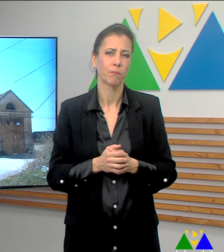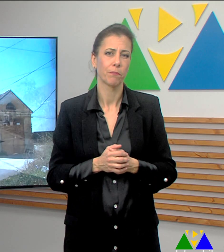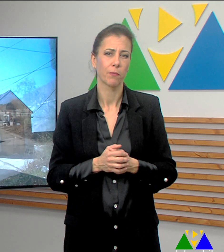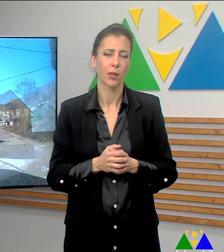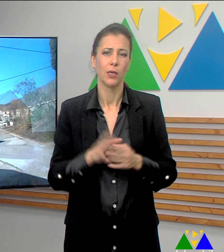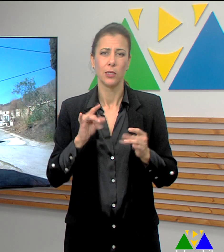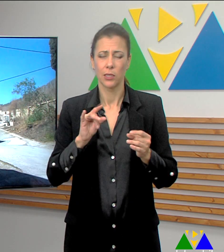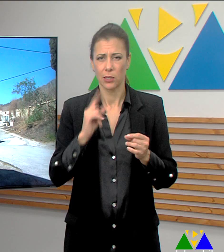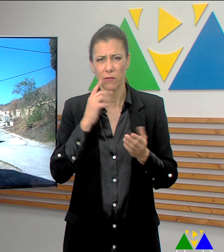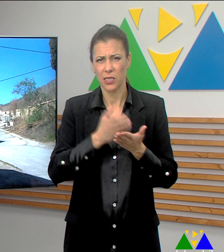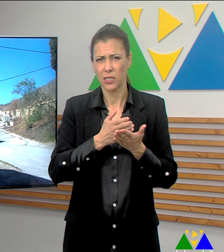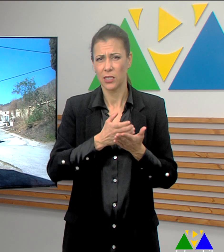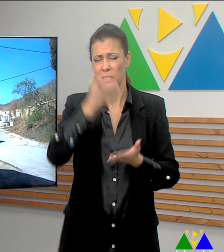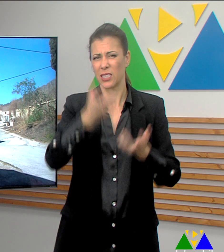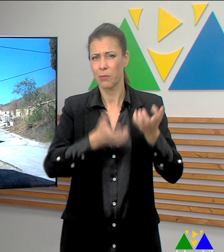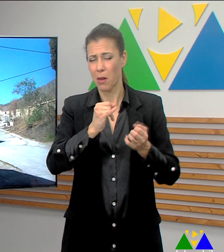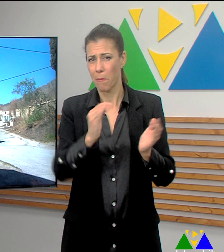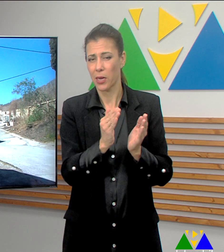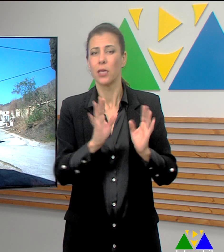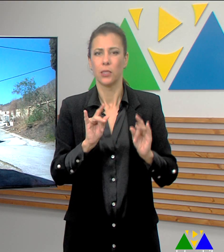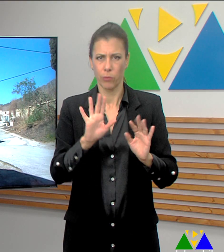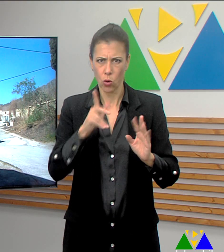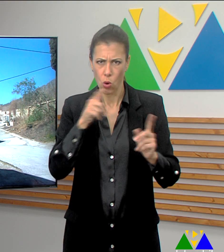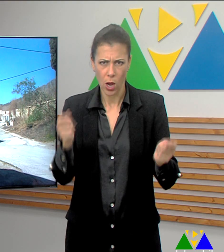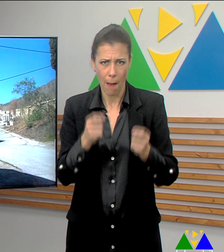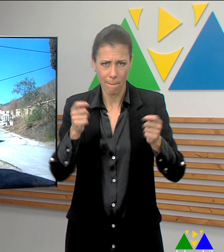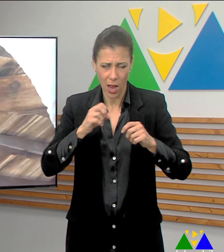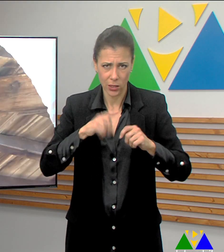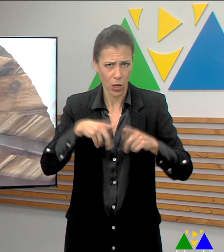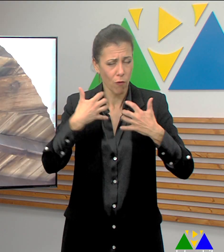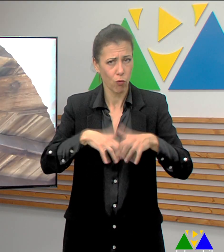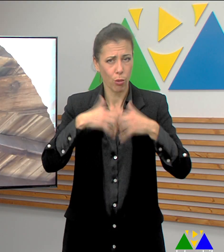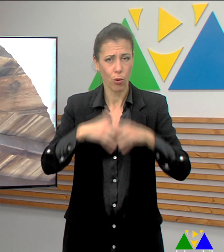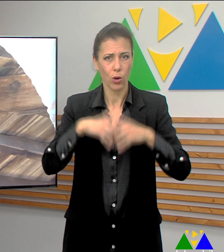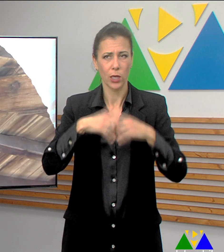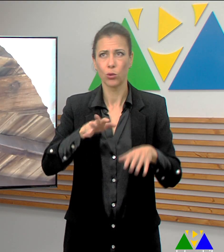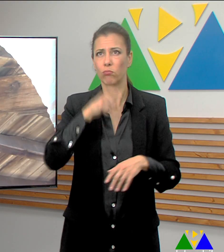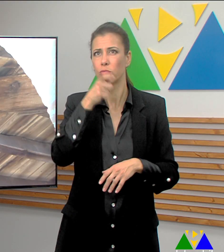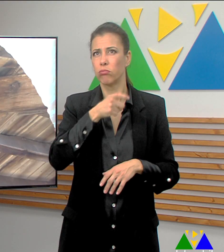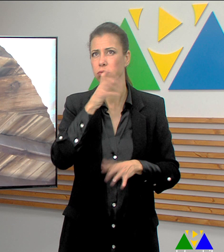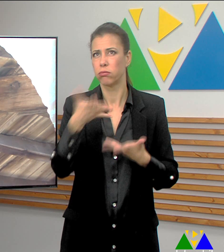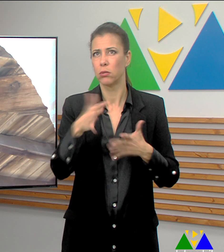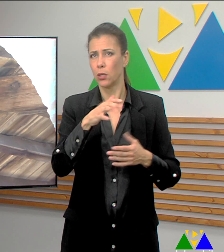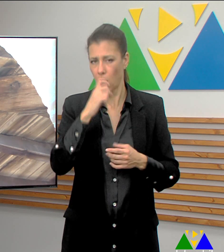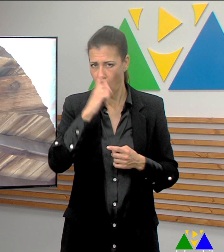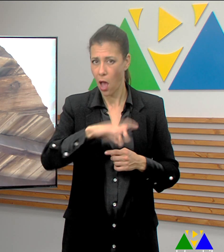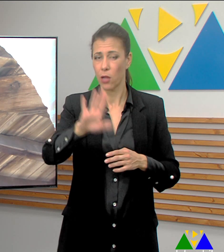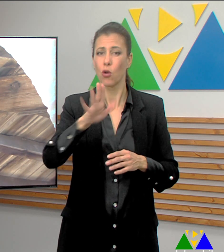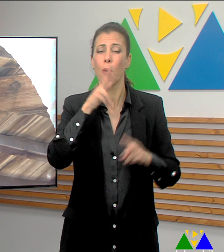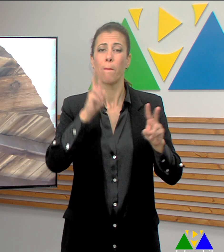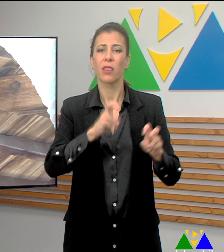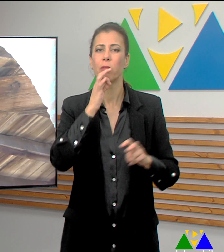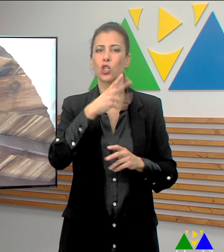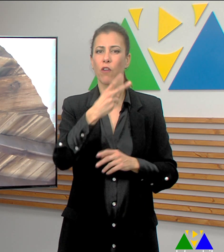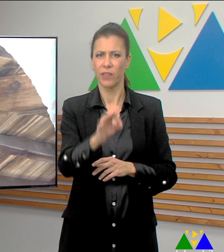más pequeñita, pero estuvo haciendo campaña, es decir, estuvo también funcionando durante unos años. a principios del siglo